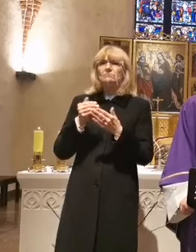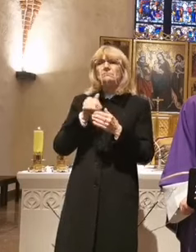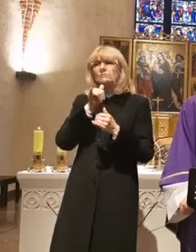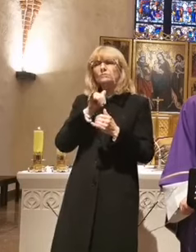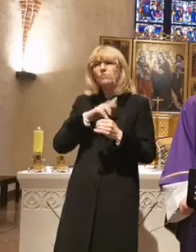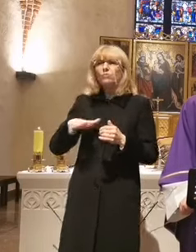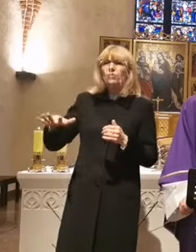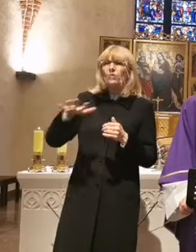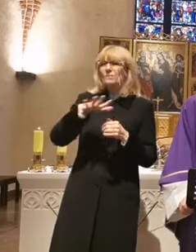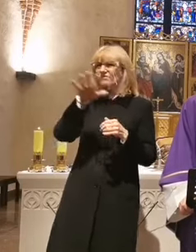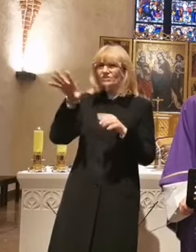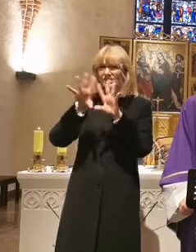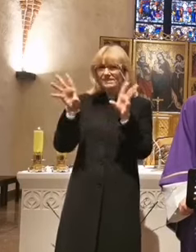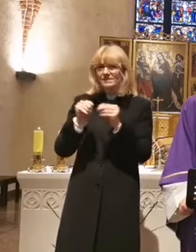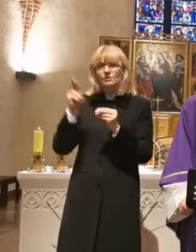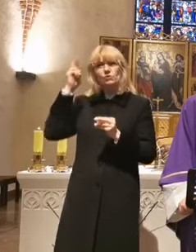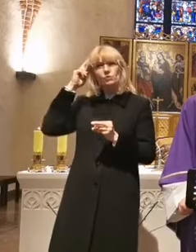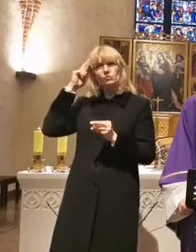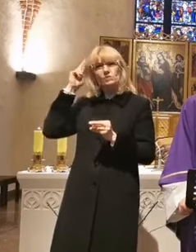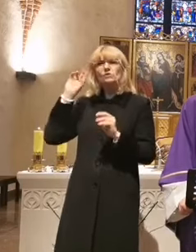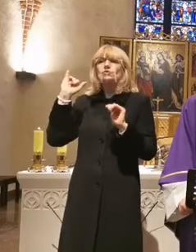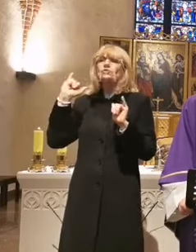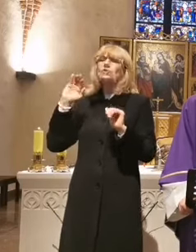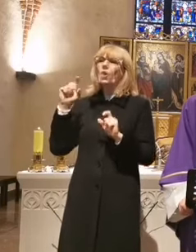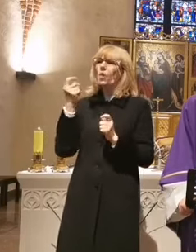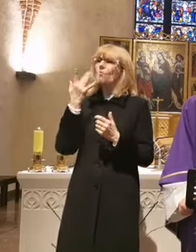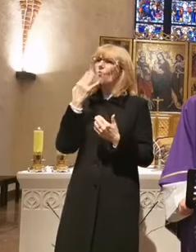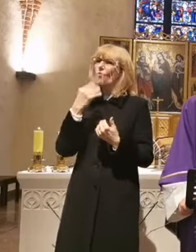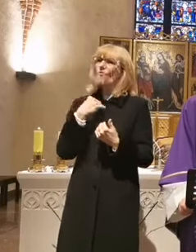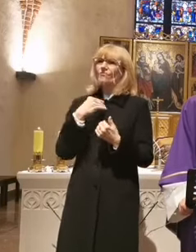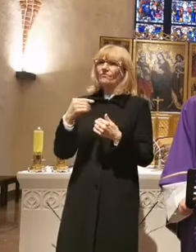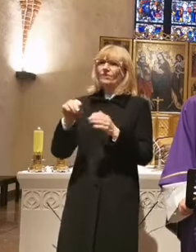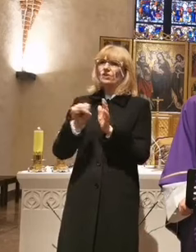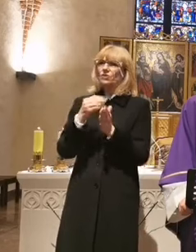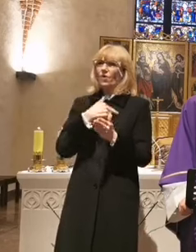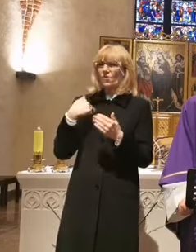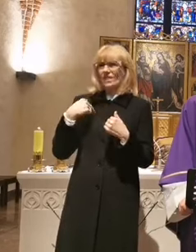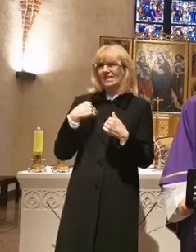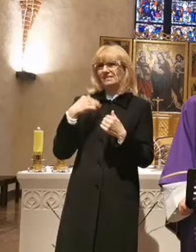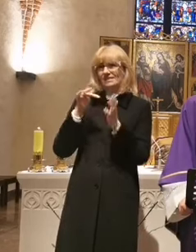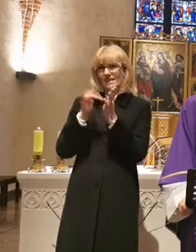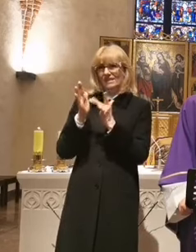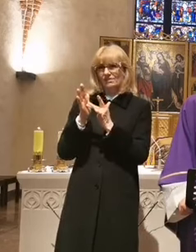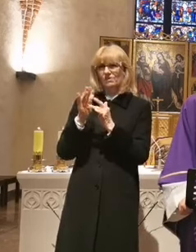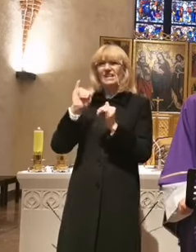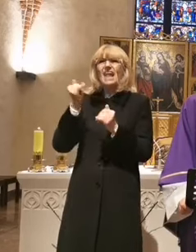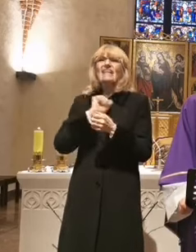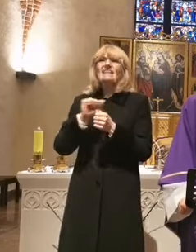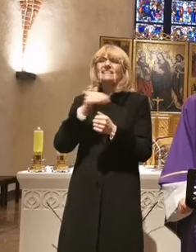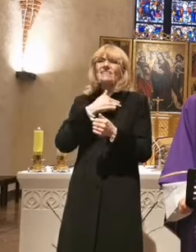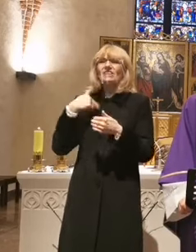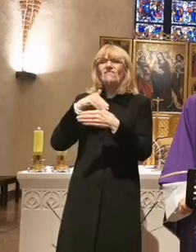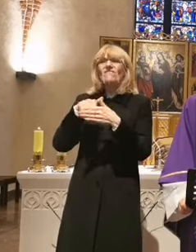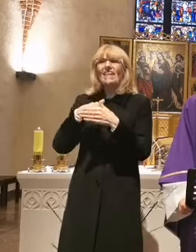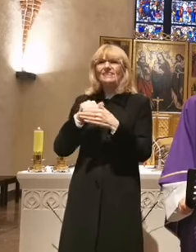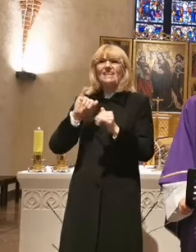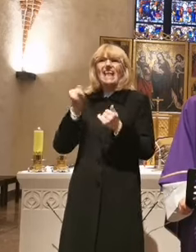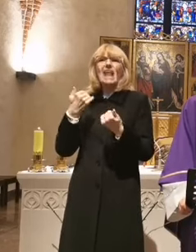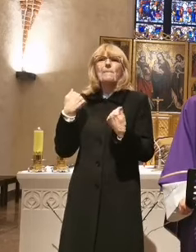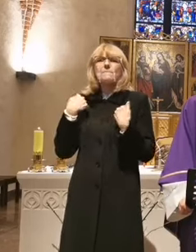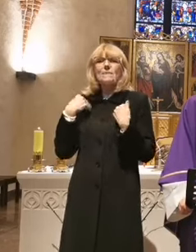Jezus. Starajmy się odnaleźć w naszych wnętrzach, jakie jest prawdziwe praktykowanie wiary.